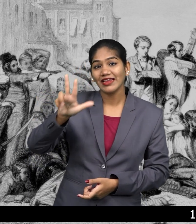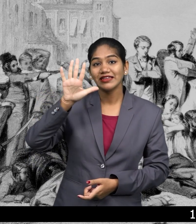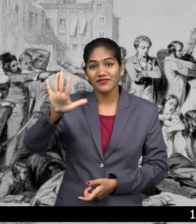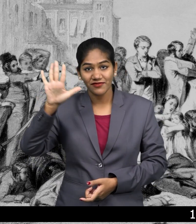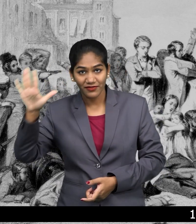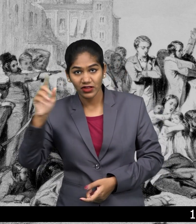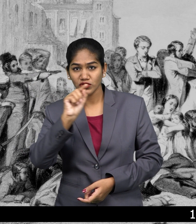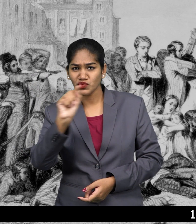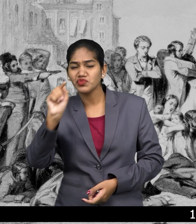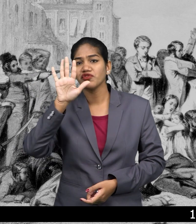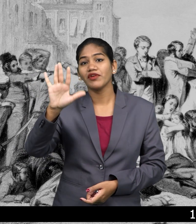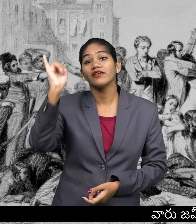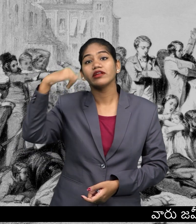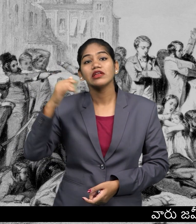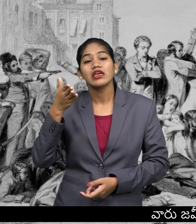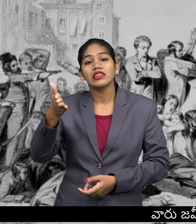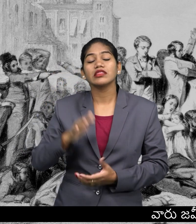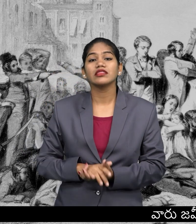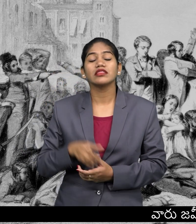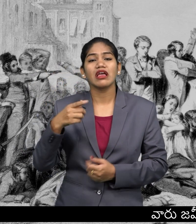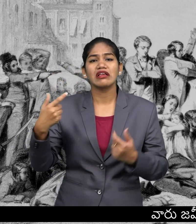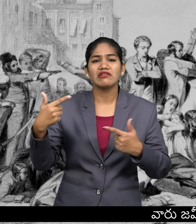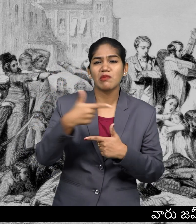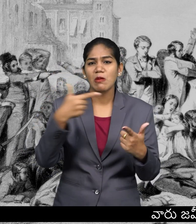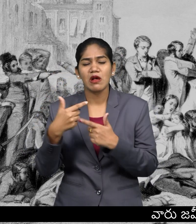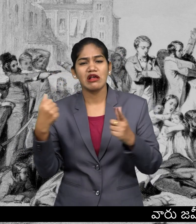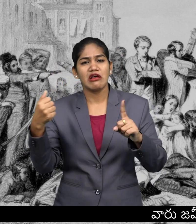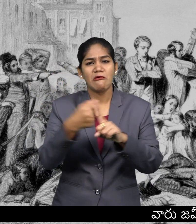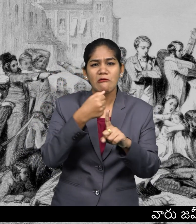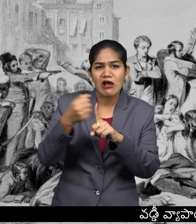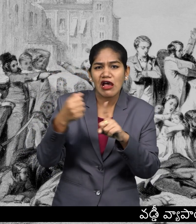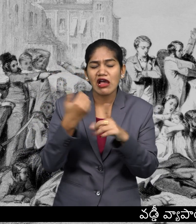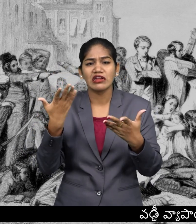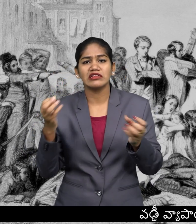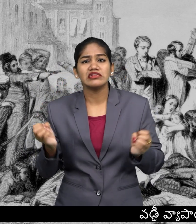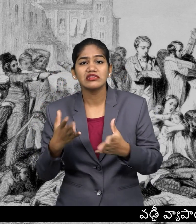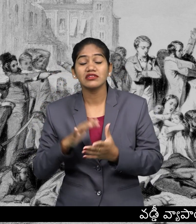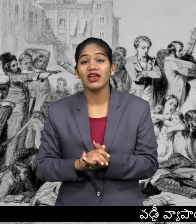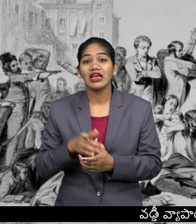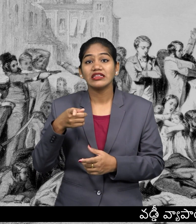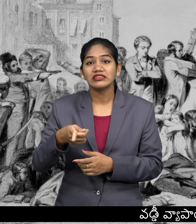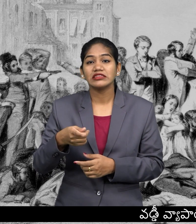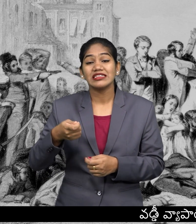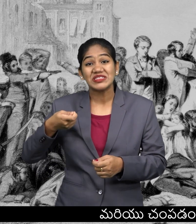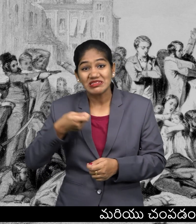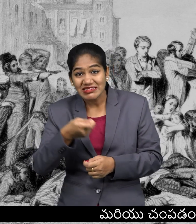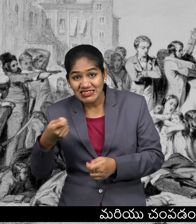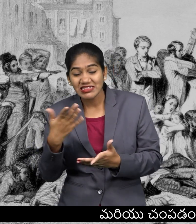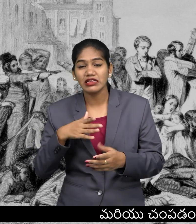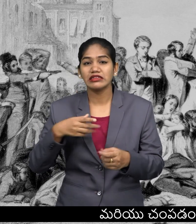1855 నుంచి 56లో వారు జమీందార్లు మరియు వడ్డీ వ్యాపారులను దోచుకోవడం మరియు చంపడం